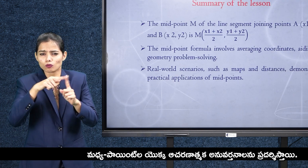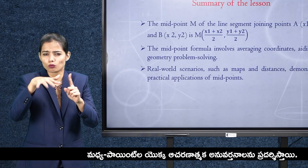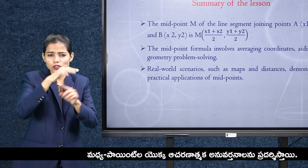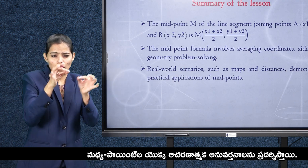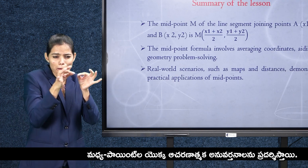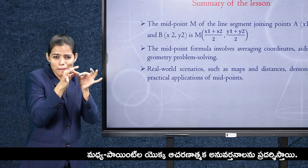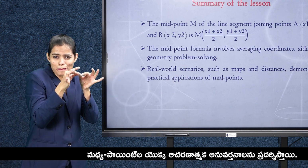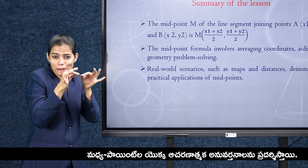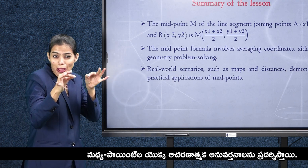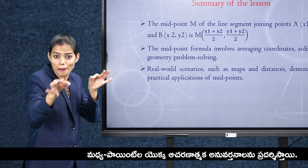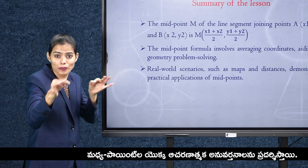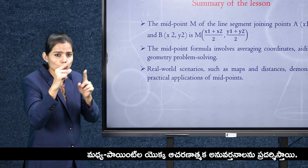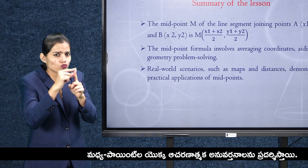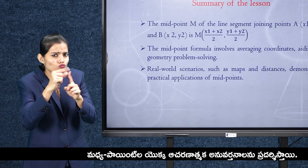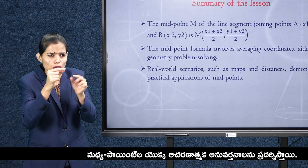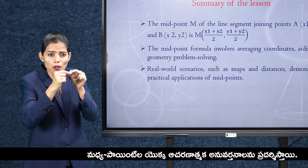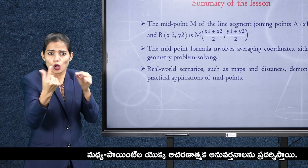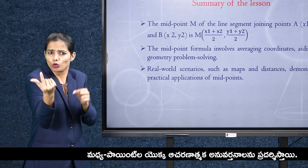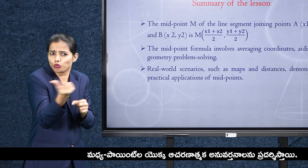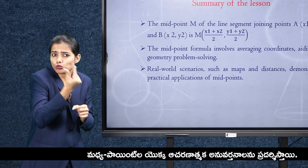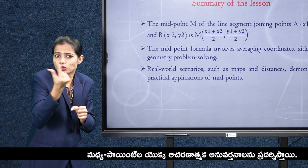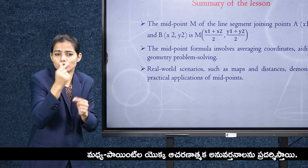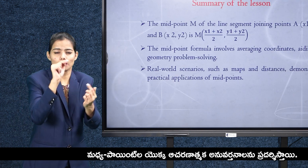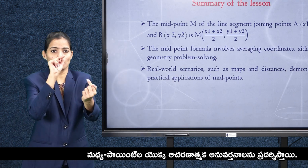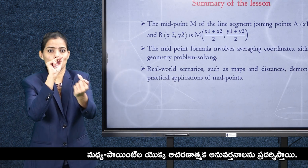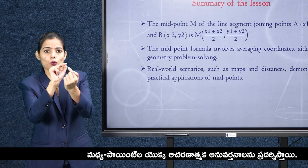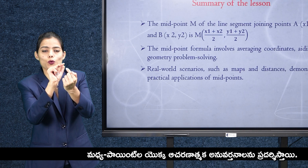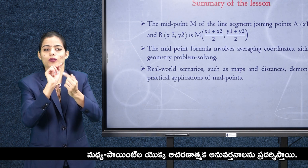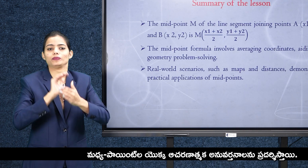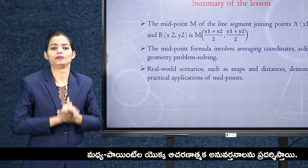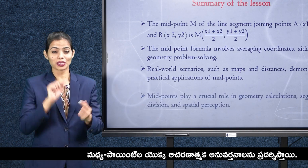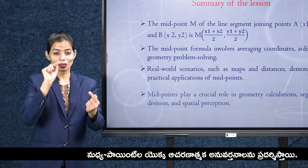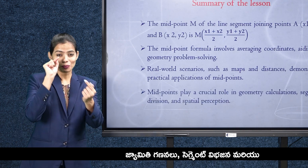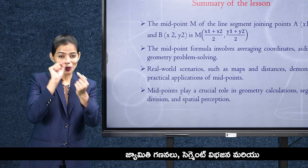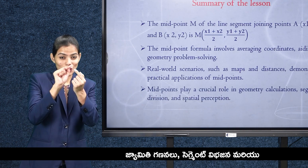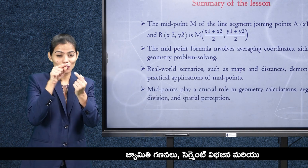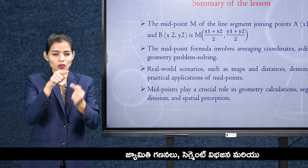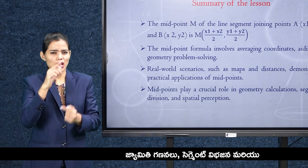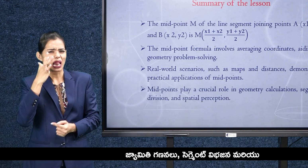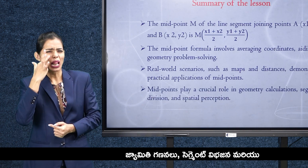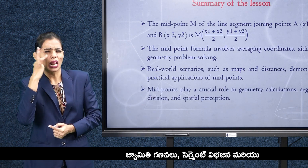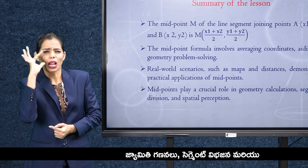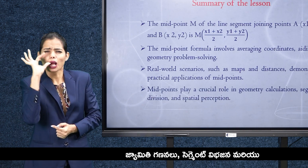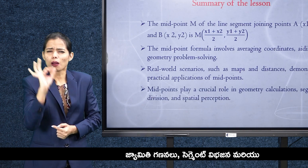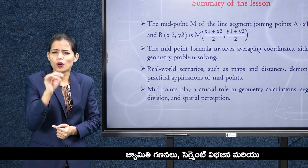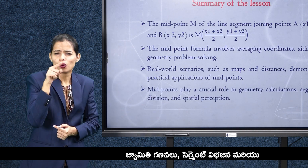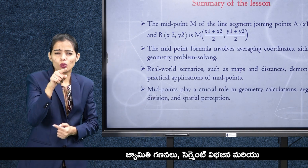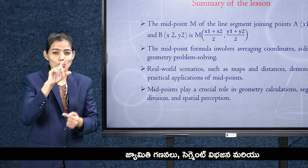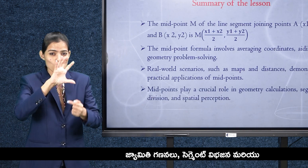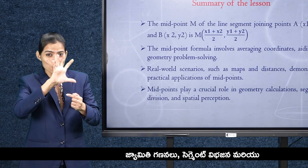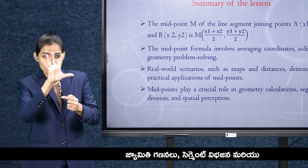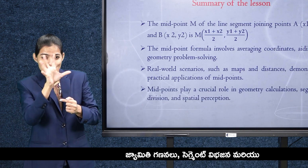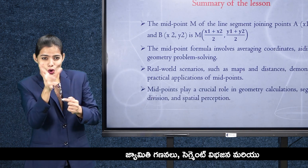పాయింట్ల యొక్క ఆచరణాత్మక అనువర్తనాలను ప్రదర్శిస్తాయి. జ్యామితి గణనలు, సెగ్మెంట్ విభజన